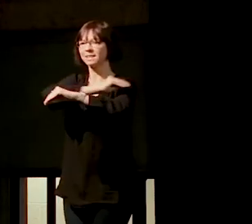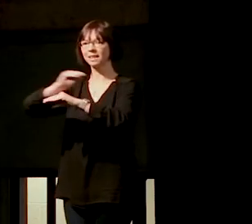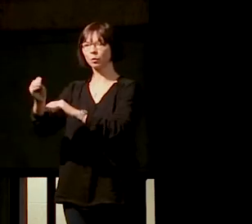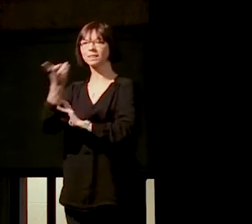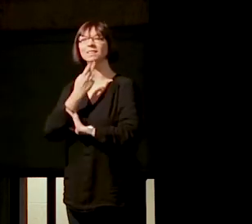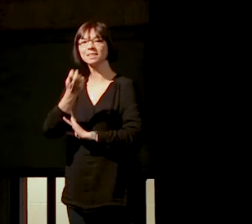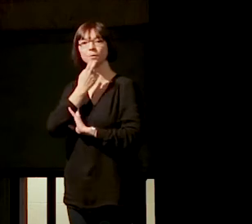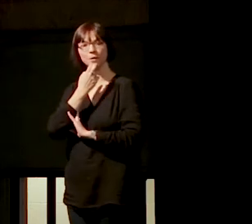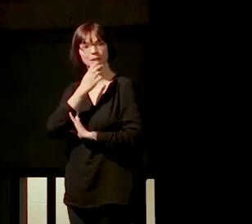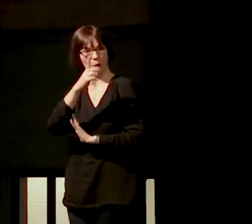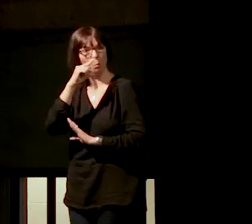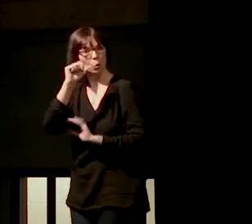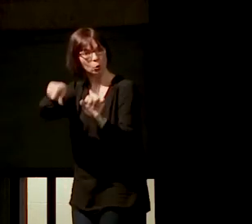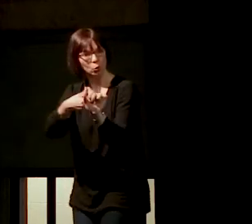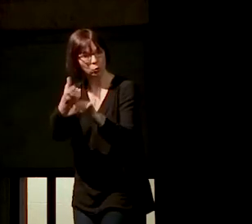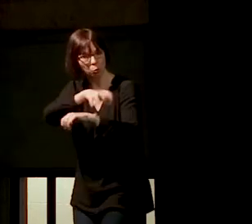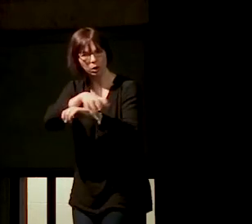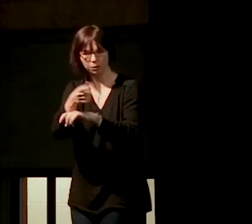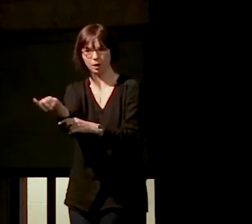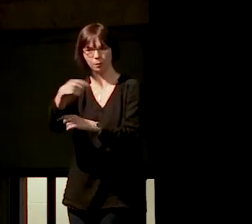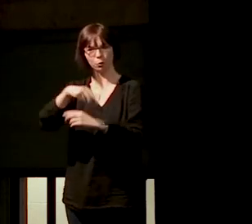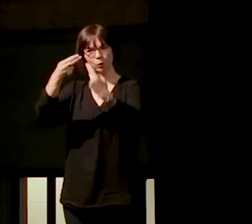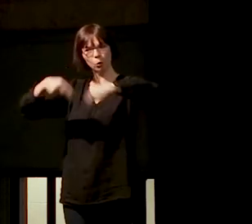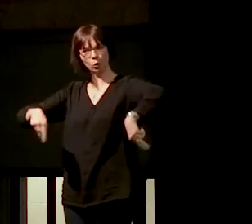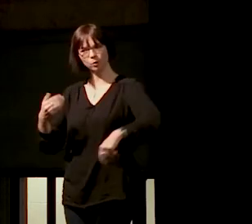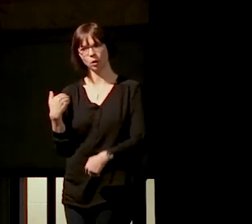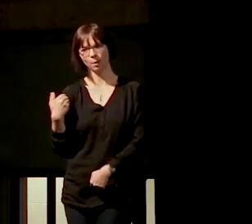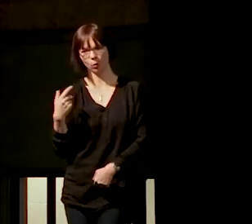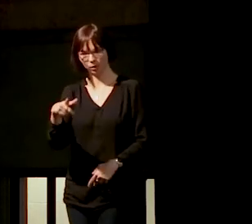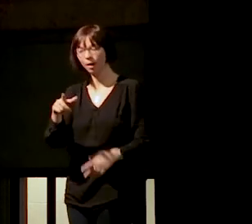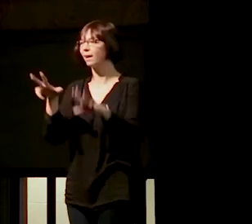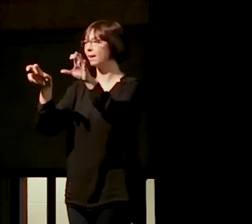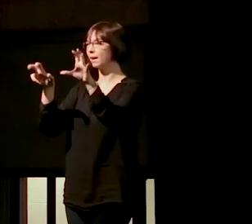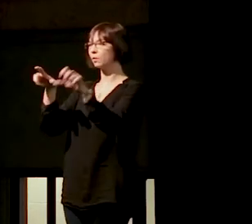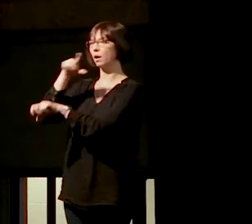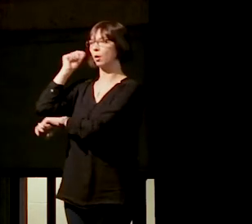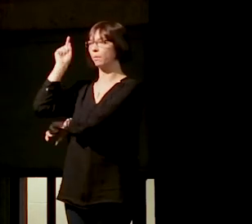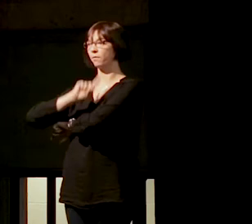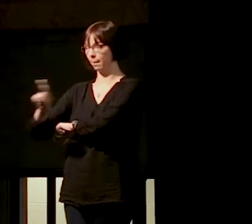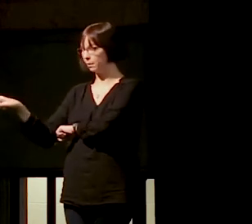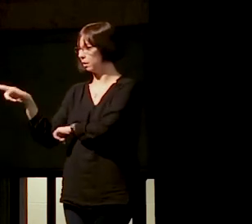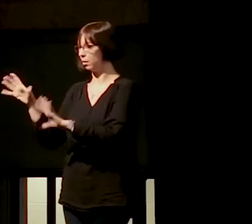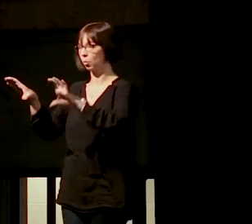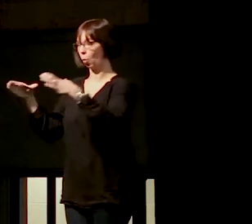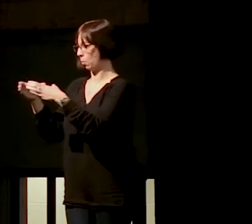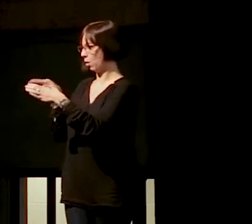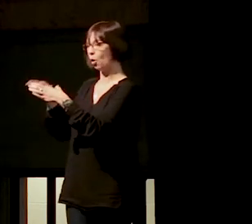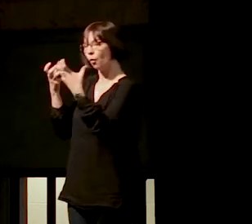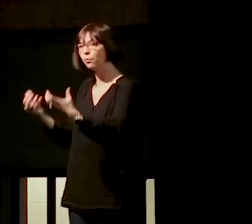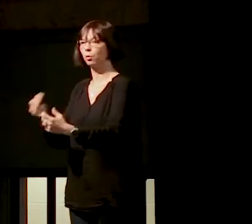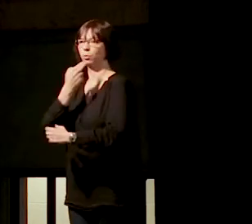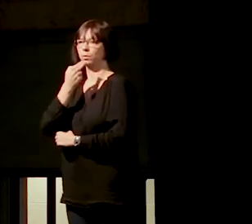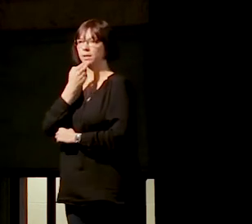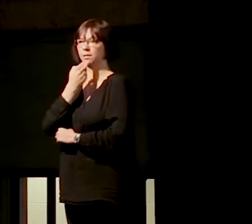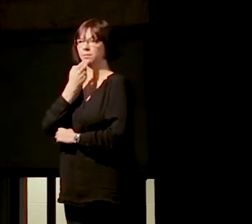sous-préfet, Gouénou Volontariat, que vous êtes venu inaugurer il n'y a pas longtemps. Ces 80 hommes et femmes sont des personnes qui veulent être utiles et